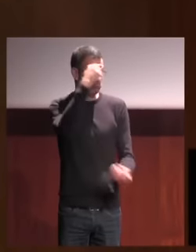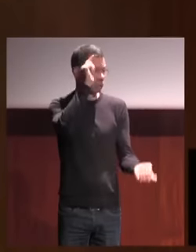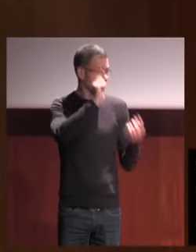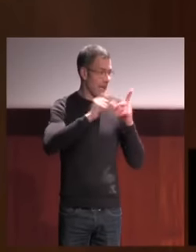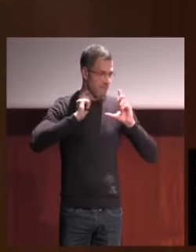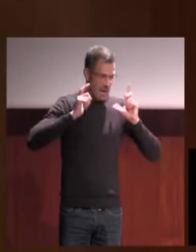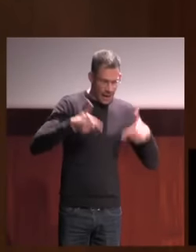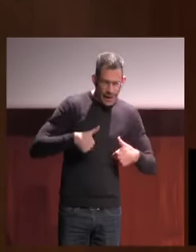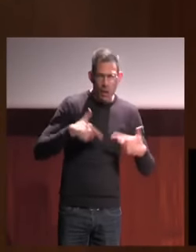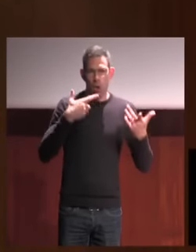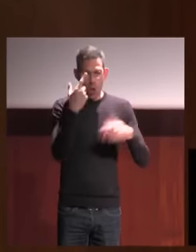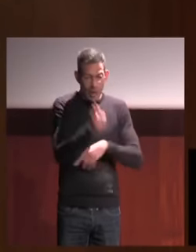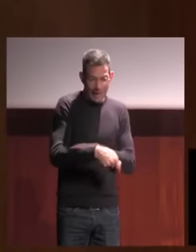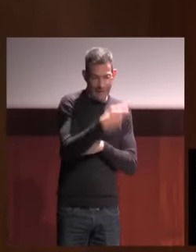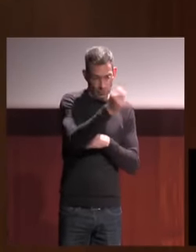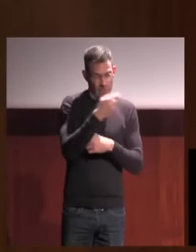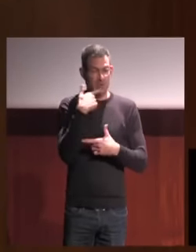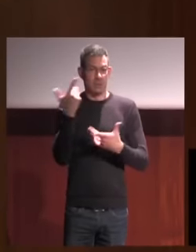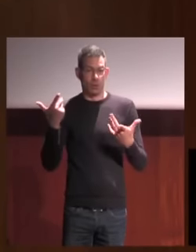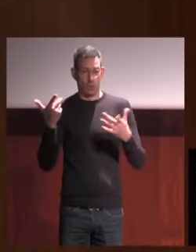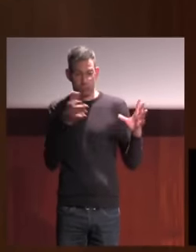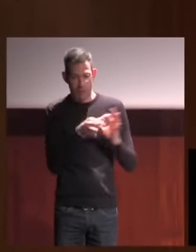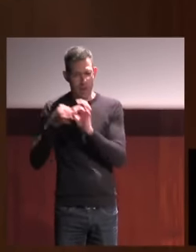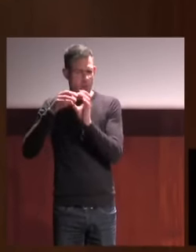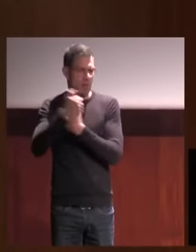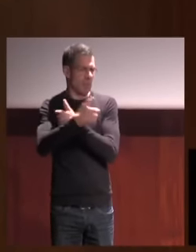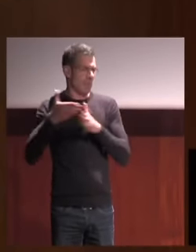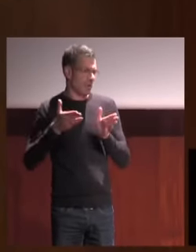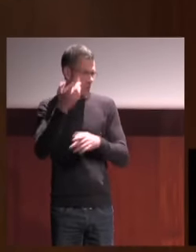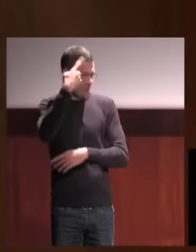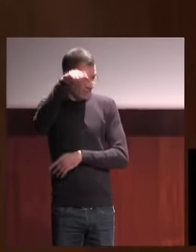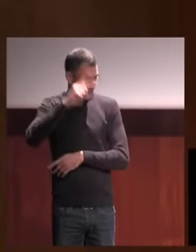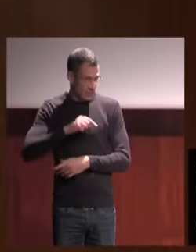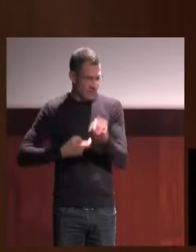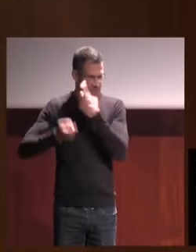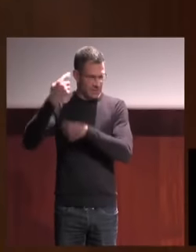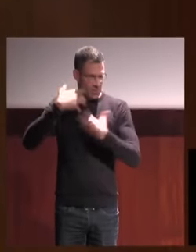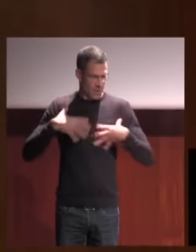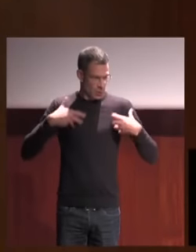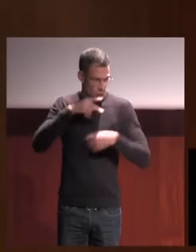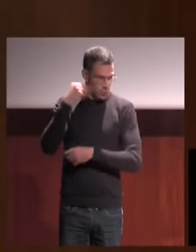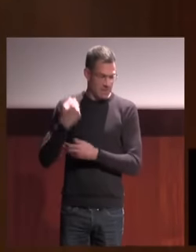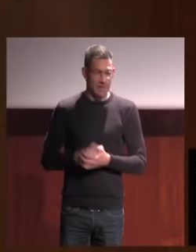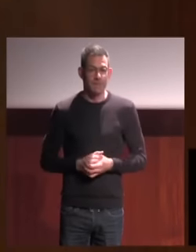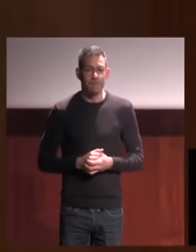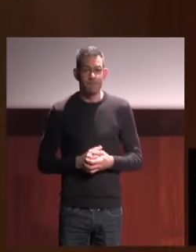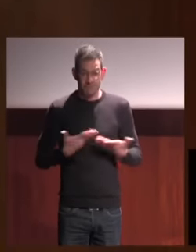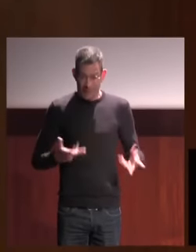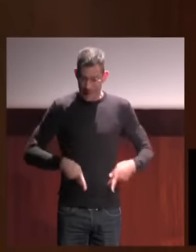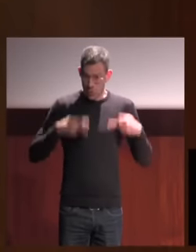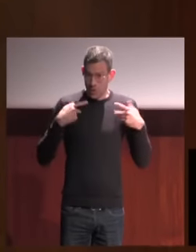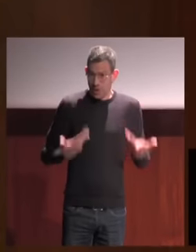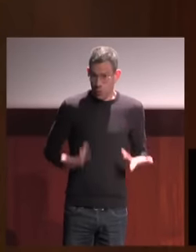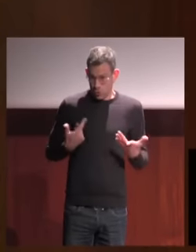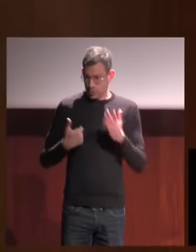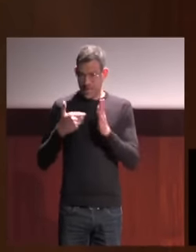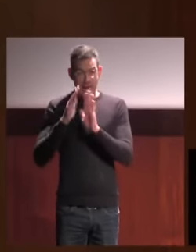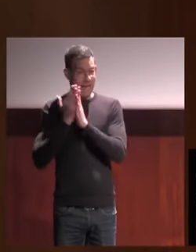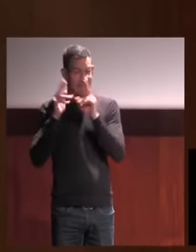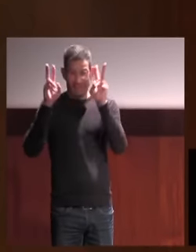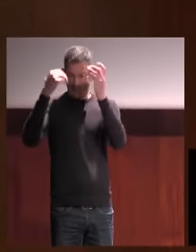l'an dernier par le département philosophie, histoire, sciences de l'homme. Une bibliographie accompagne cet atelier, ainsi